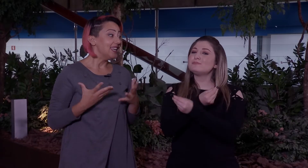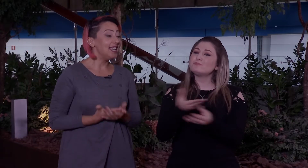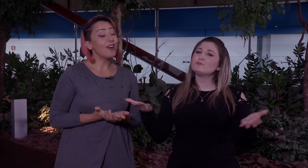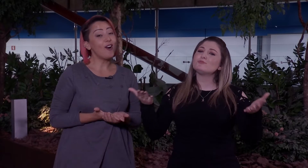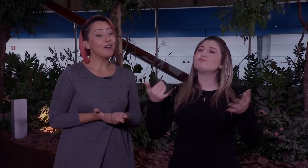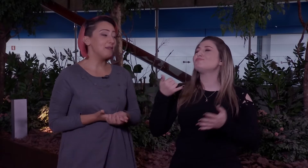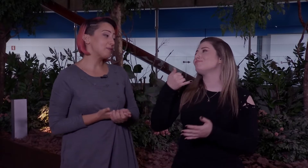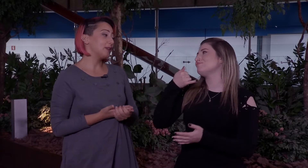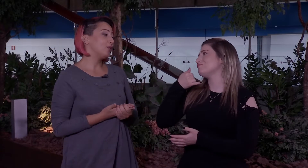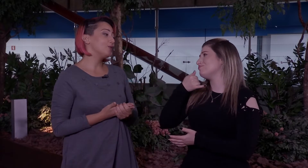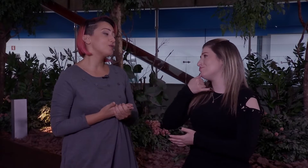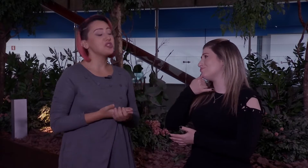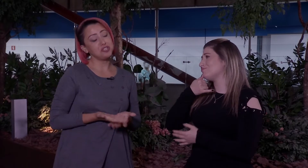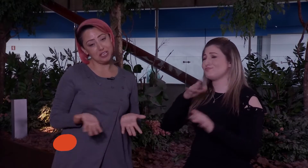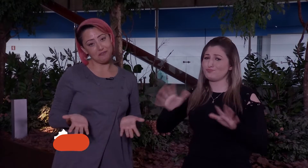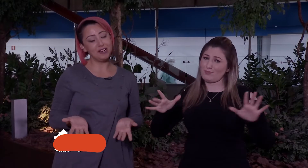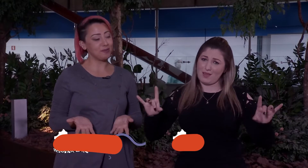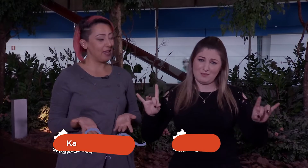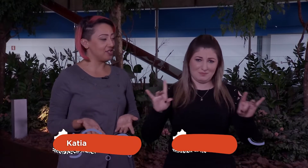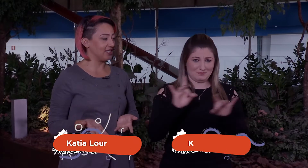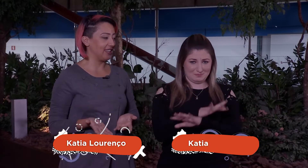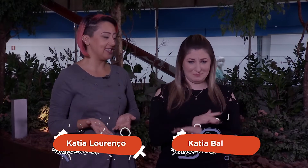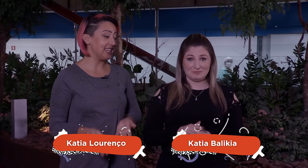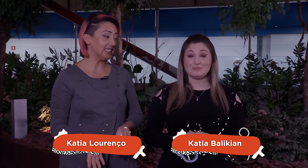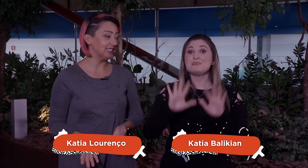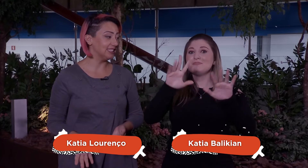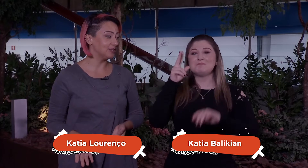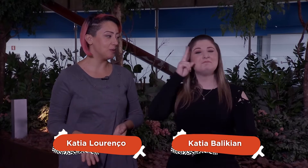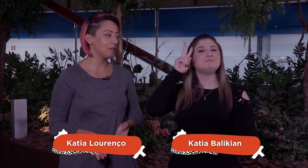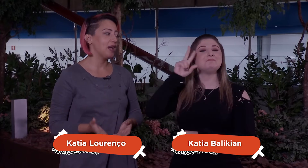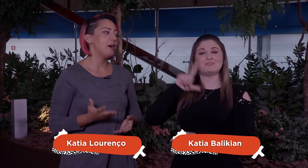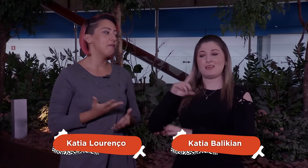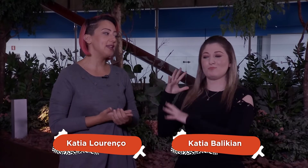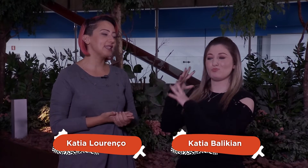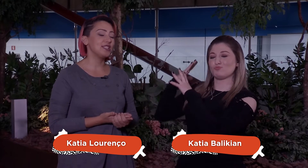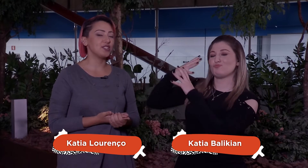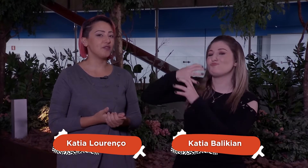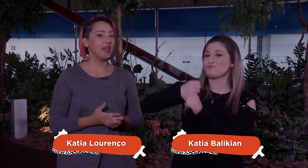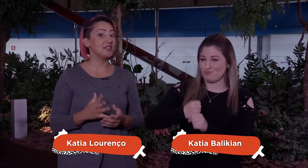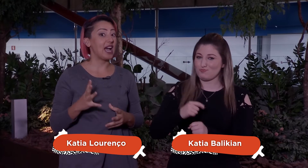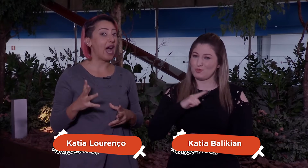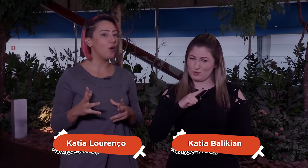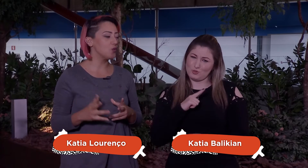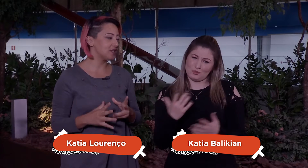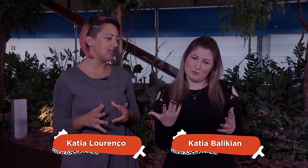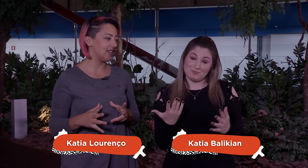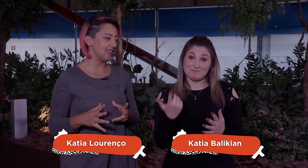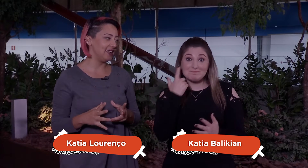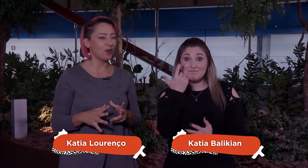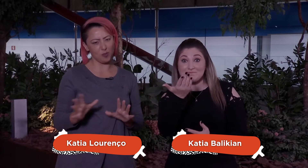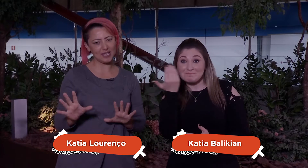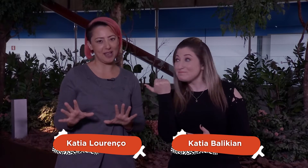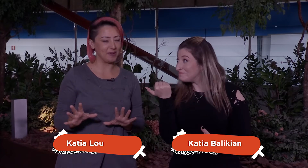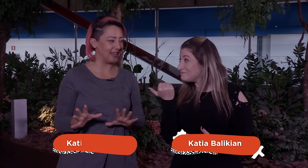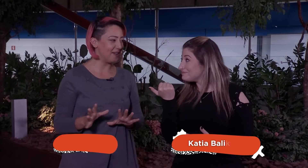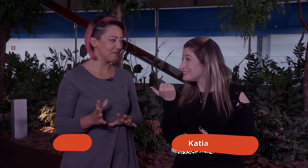E agora o Libras para Todos, infelizmente, já está encerrando. Mas antes a gente vai revisar alguns sinais aí, como sempre, né? Vamos